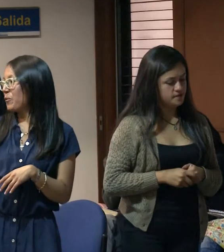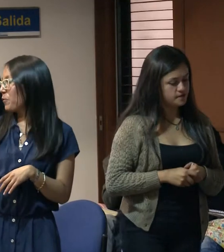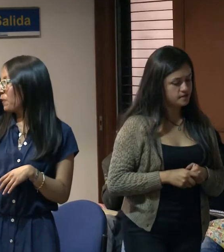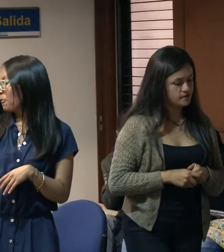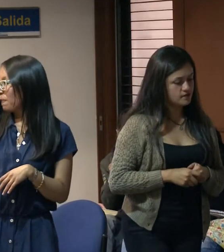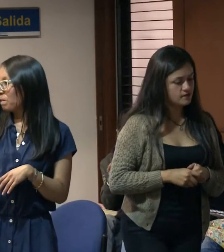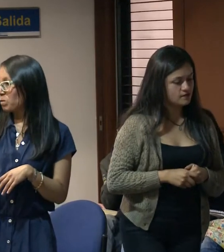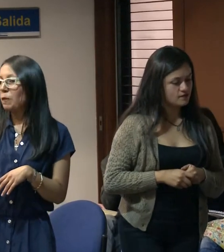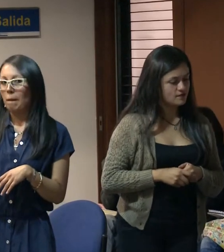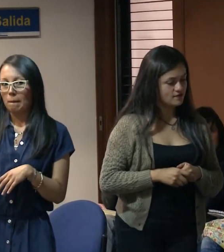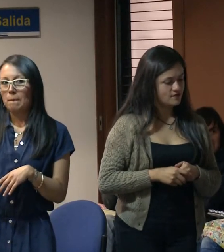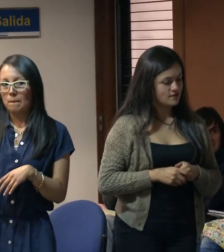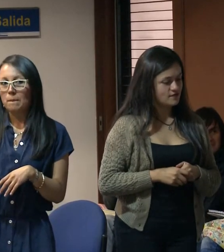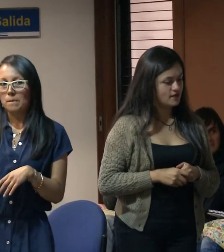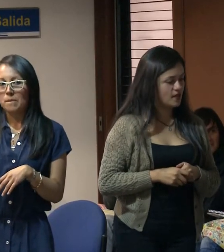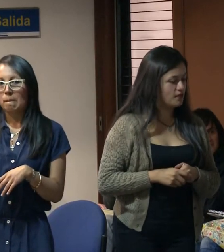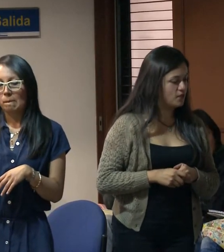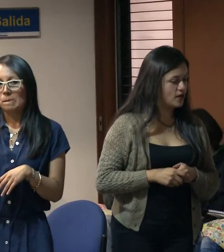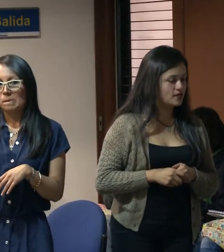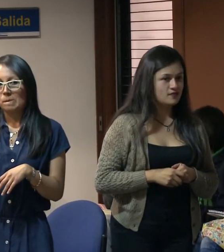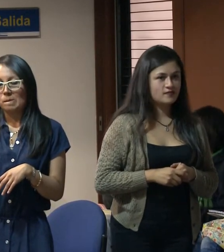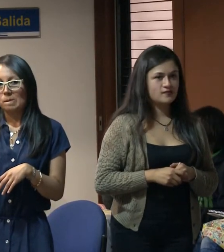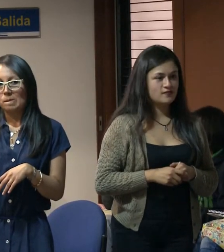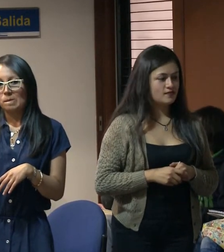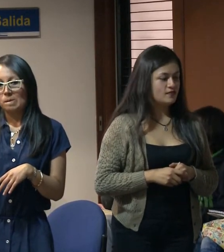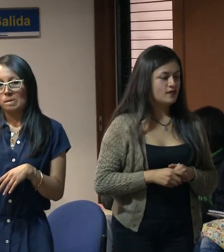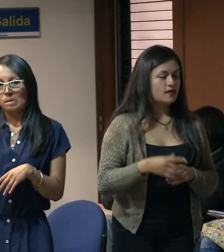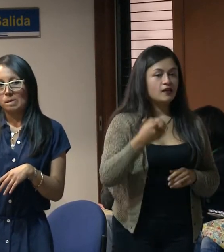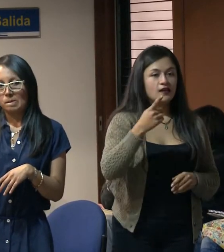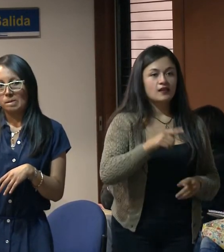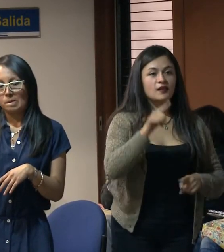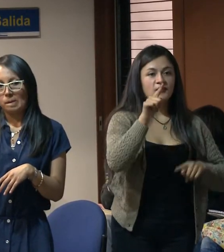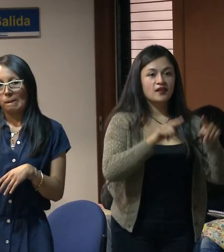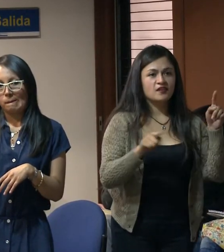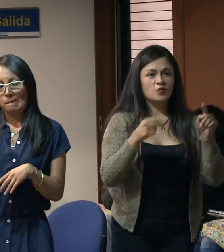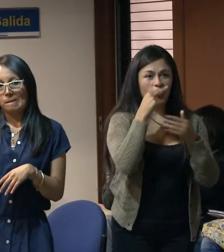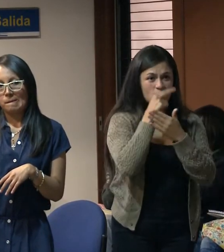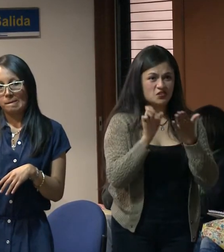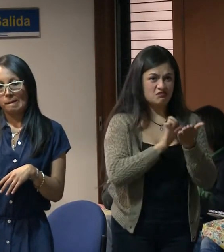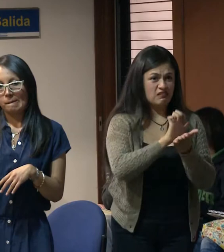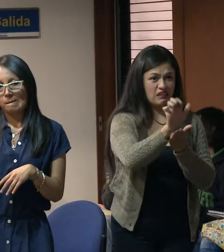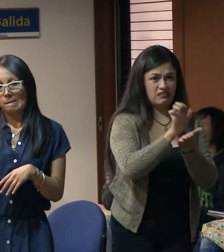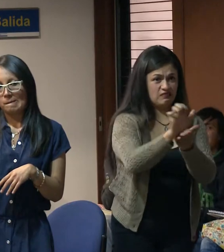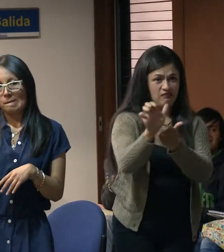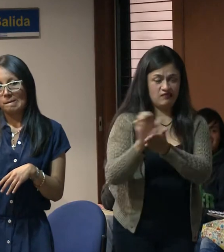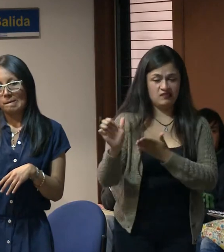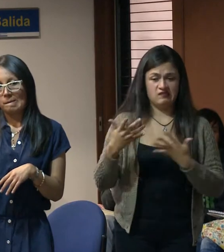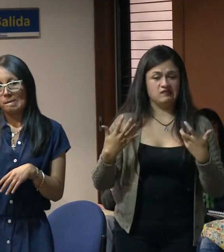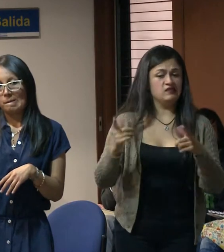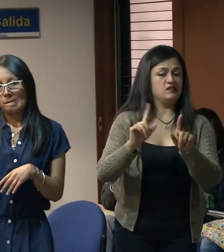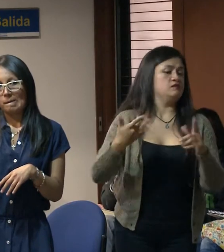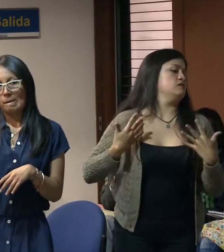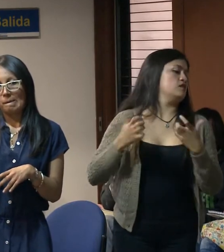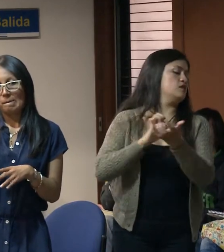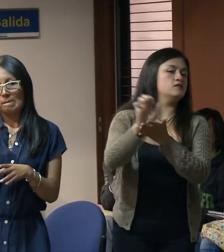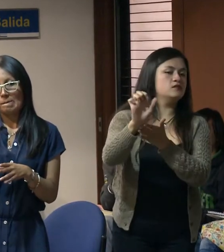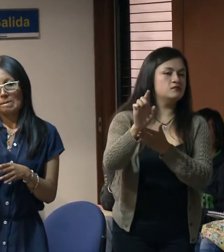no todos los materiales tienen olor. Son muy pocos, pues también por la reacción y pues no, como no afectar algo en